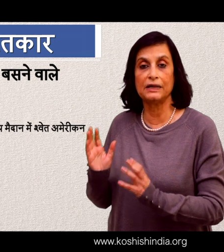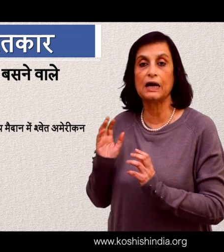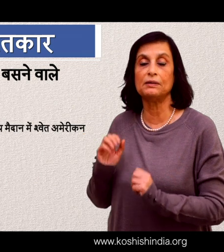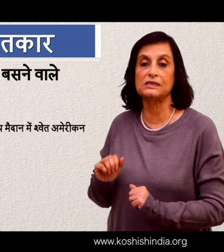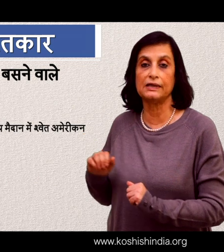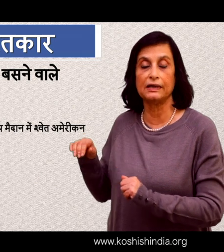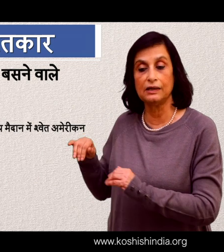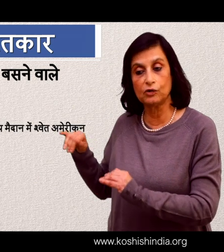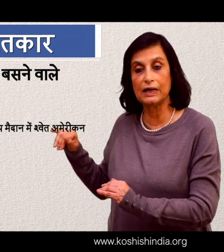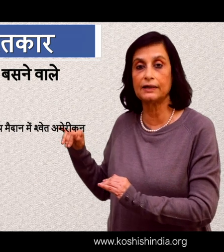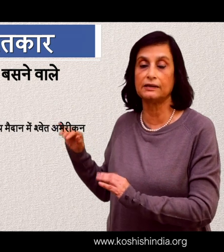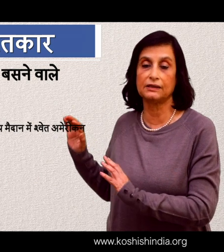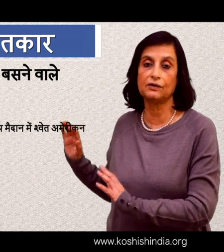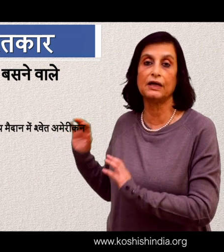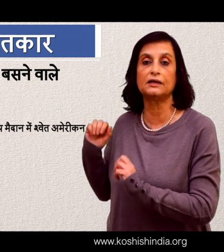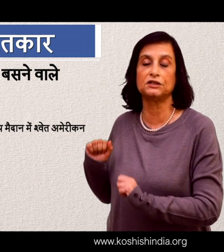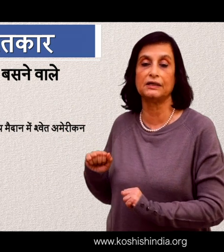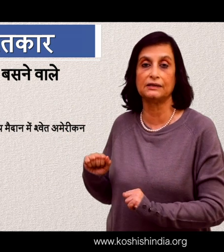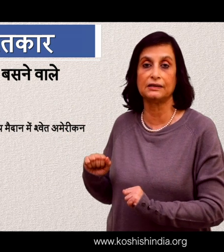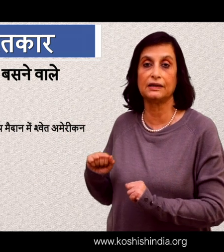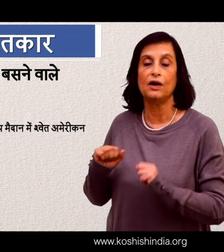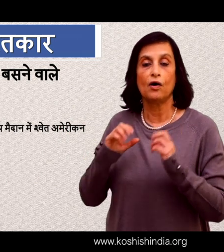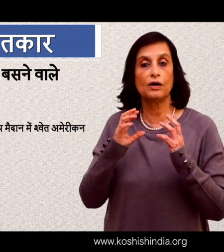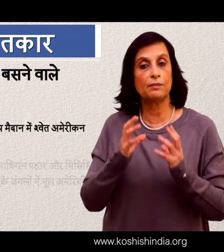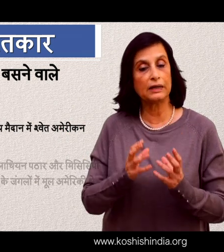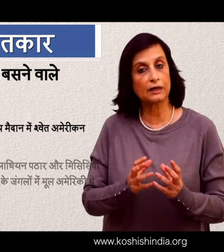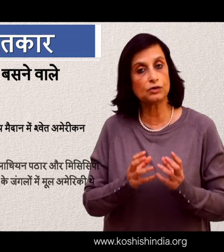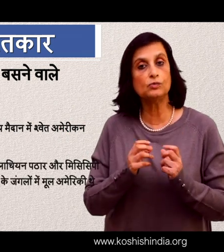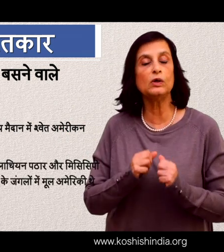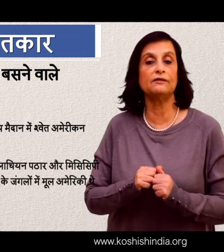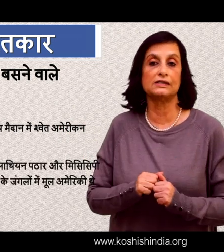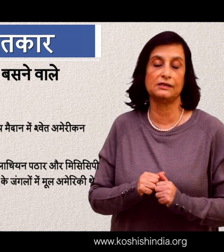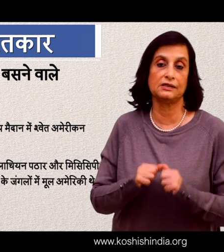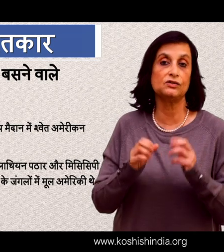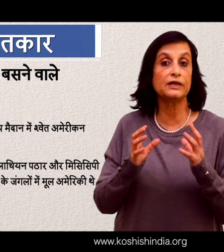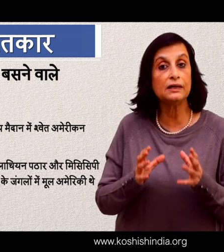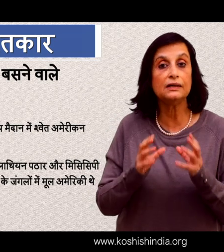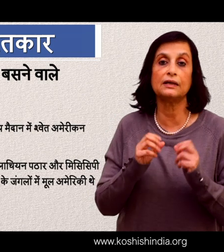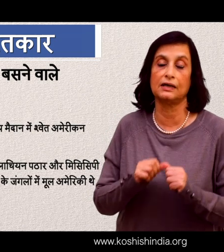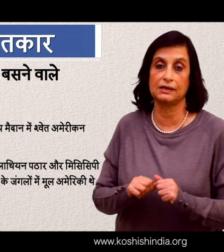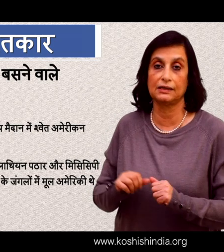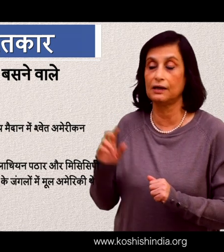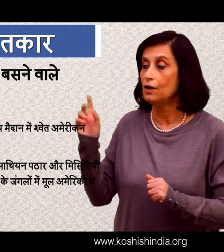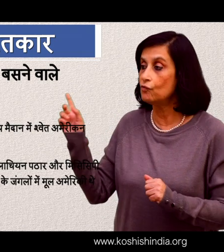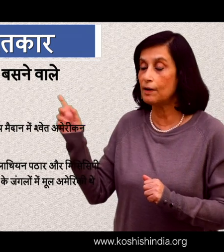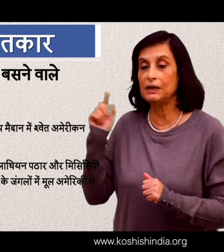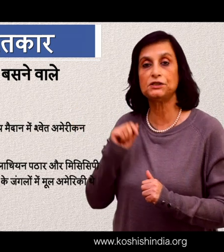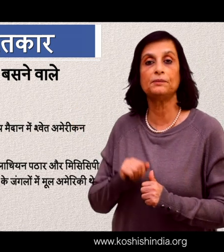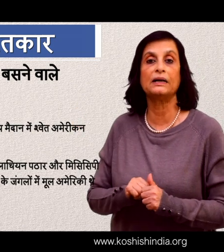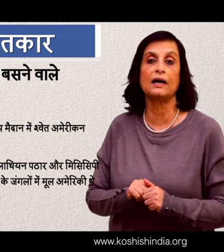यूरोपसेआकरअमेरिकामेंबसनेवालेश्वेतलोगरहतेथेऔर कृषिकरतेथे।और अमेरिकाकेमूलनिवासी,जिन्हें रेडइंडियनकहाजाताहै,एपलाचियनपठारपररहते